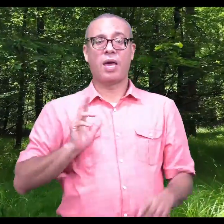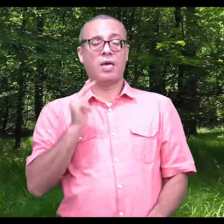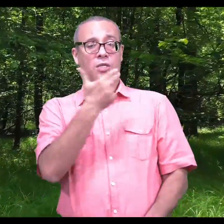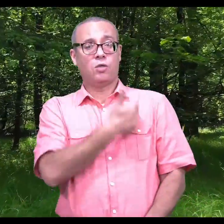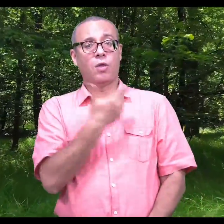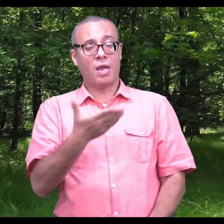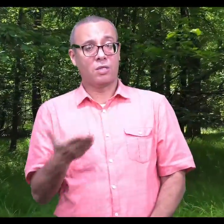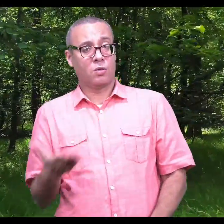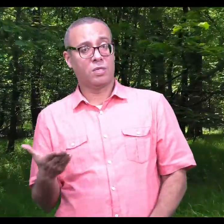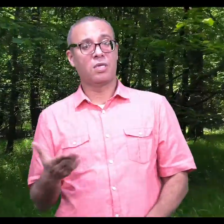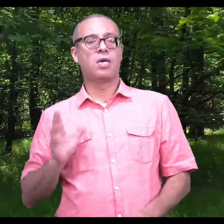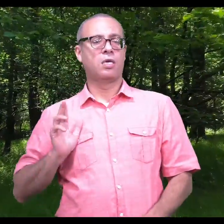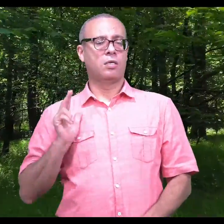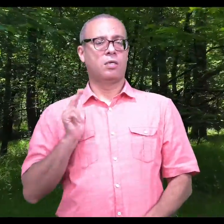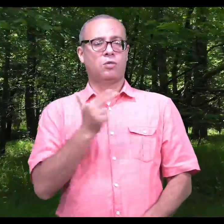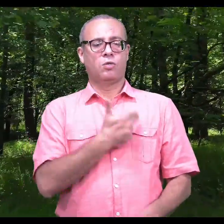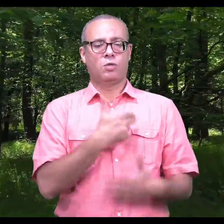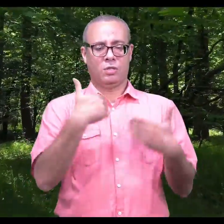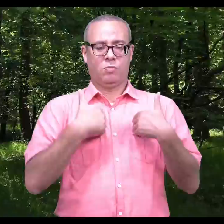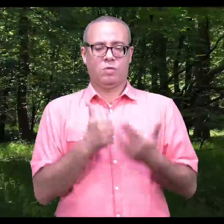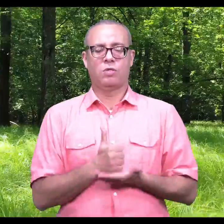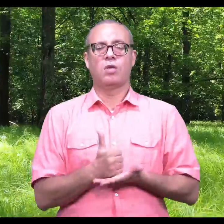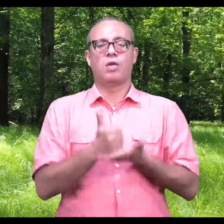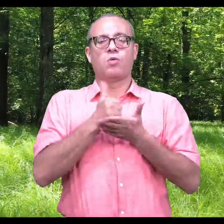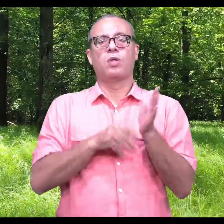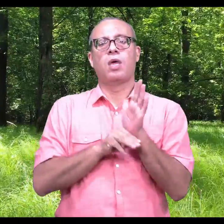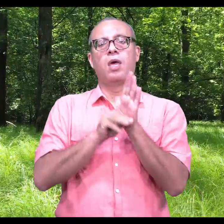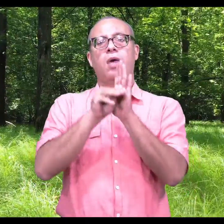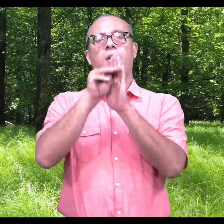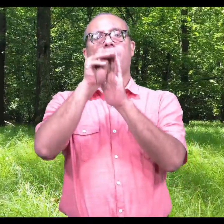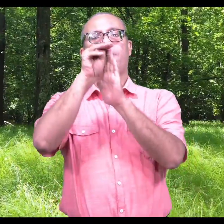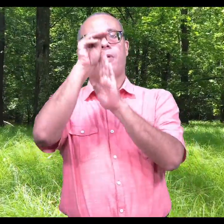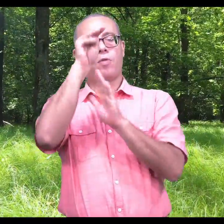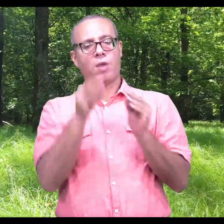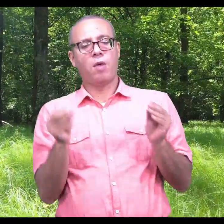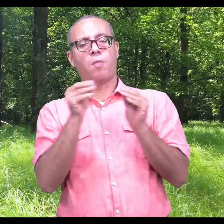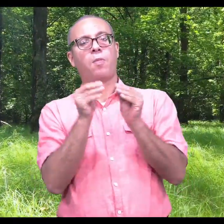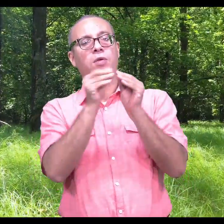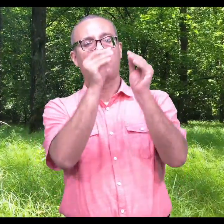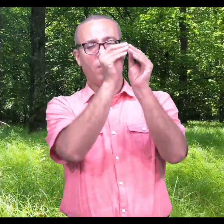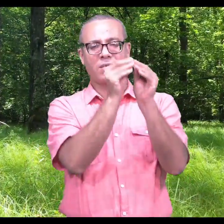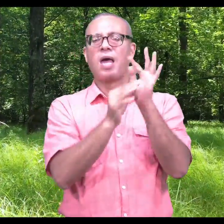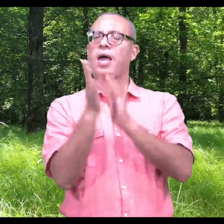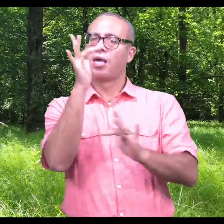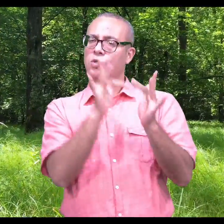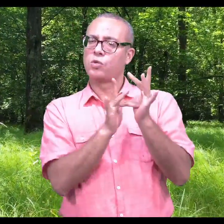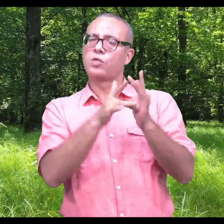que Él crecía en sabiduría y en estatura. Él no nació siendo un hombre maduro, sino como un bebé que tuvo que aprender